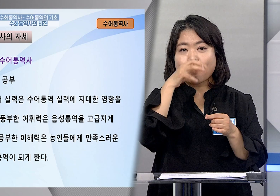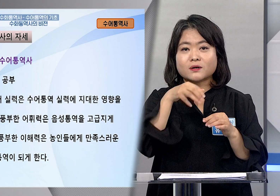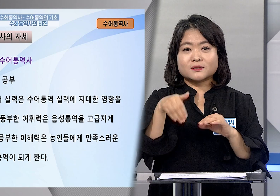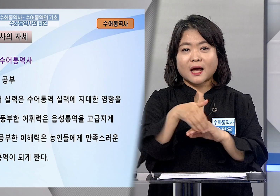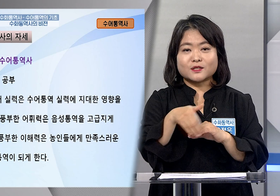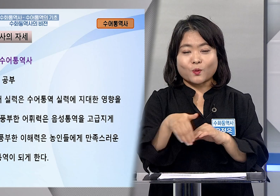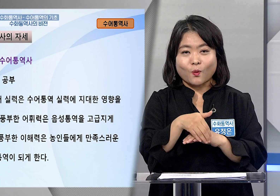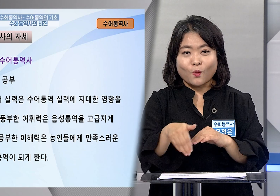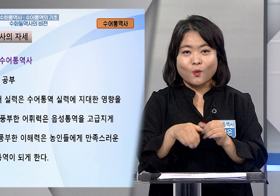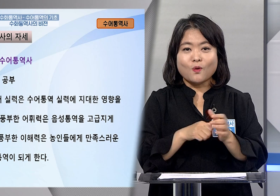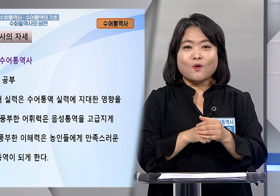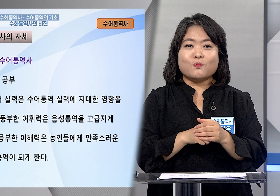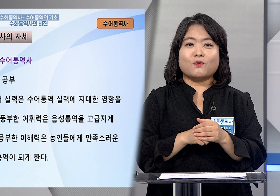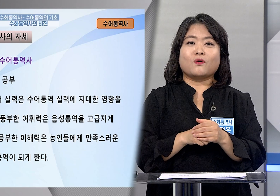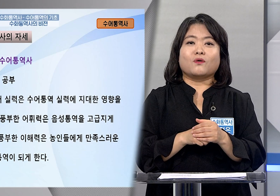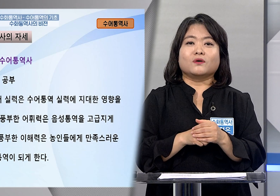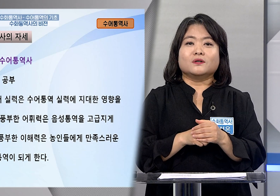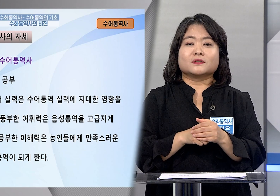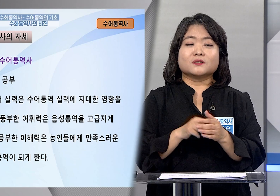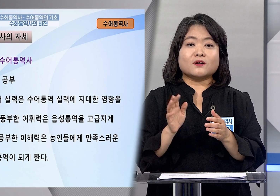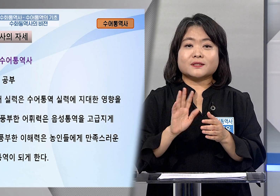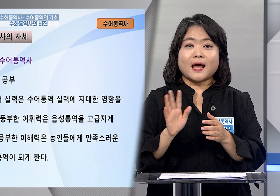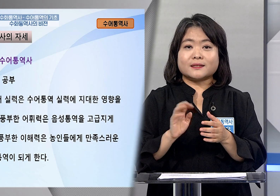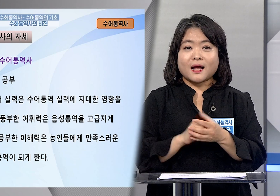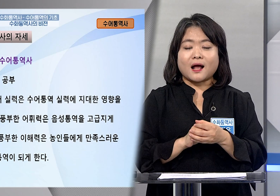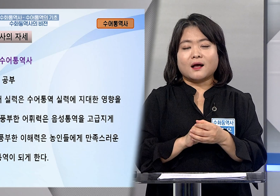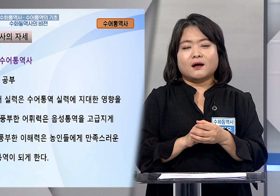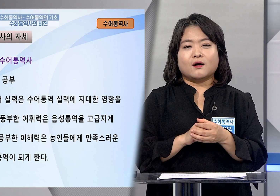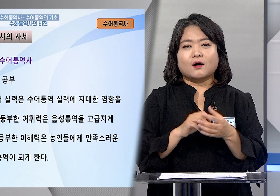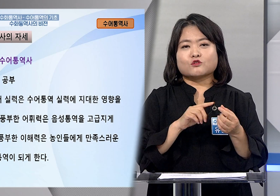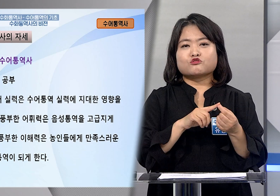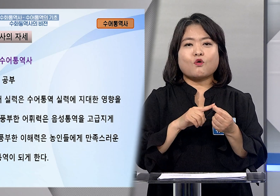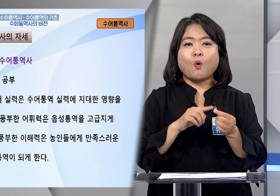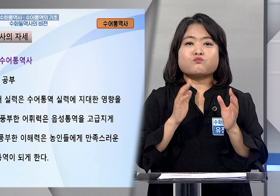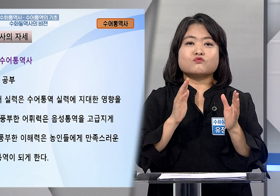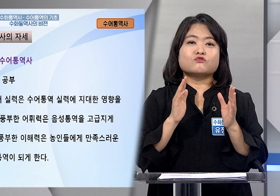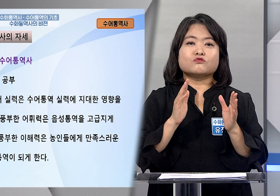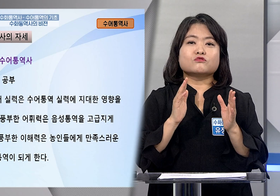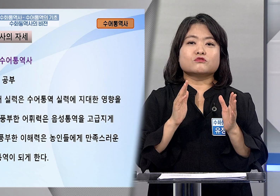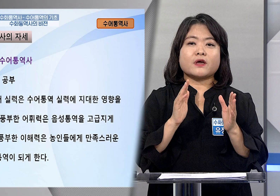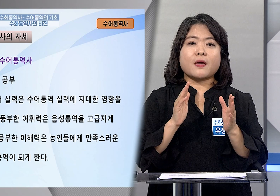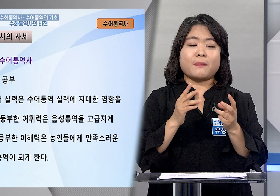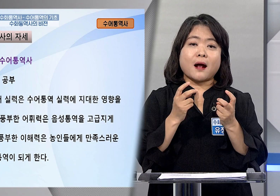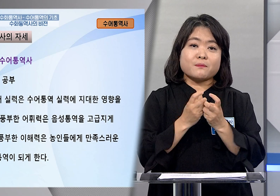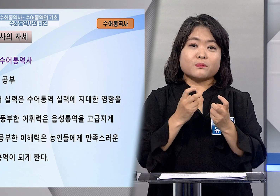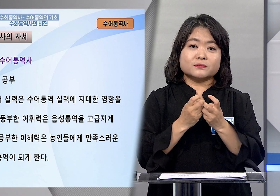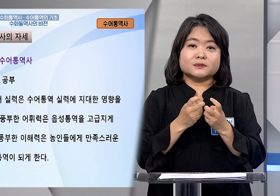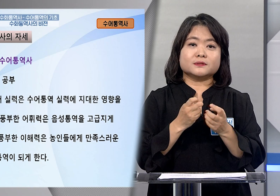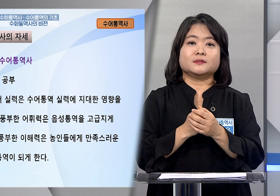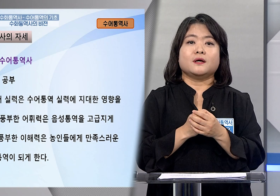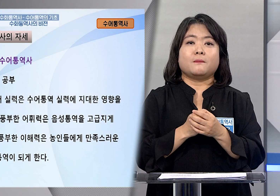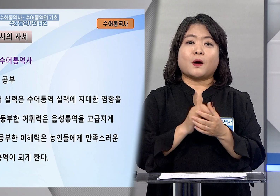학원을 다니고 뭐 그러는 게 아니라 국어 공부의 방법은